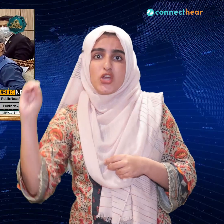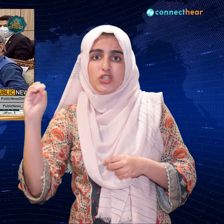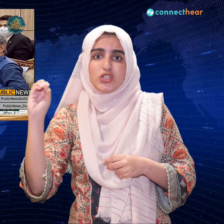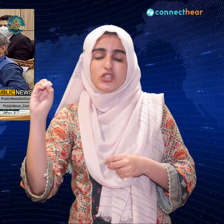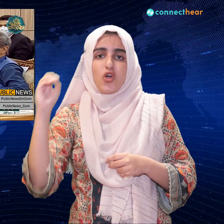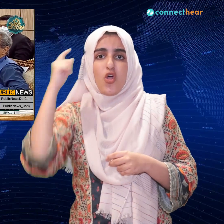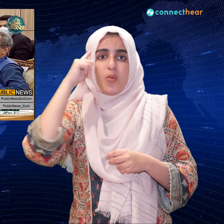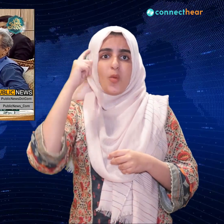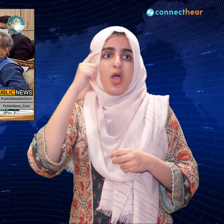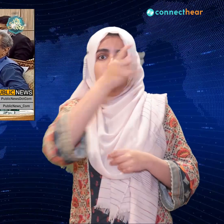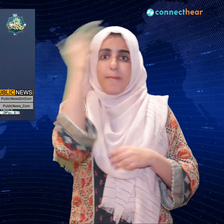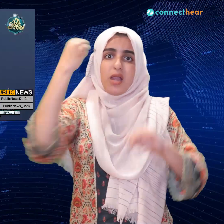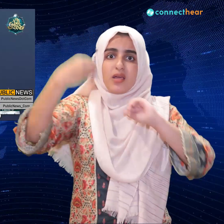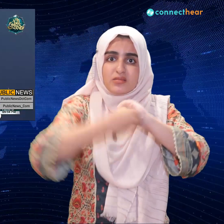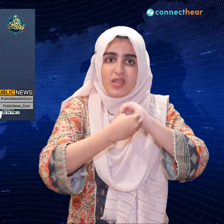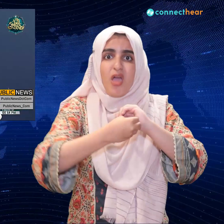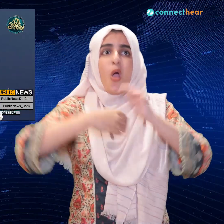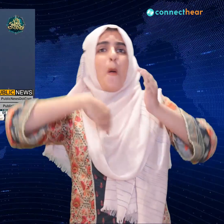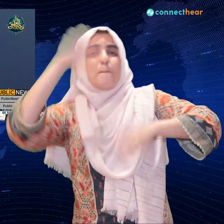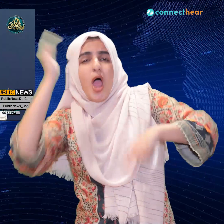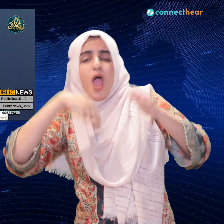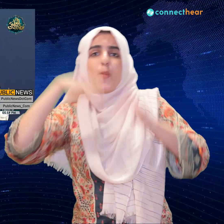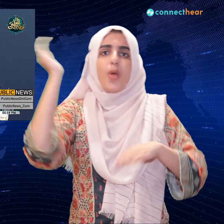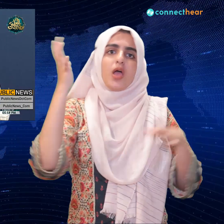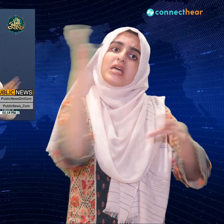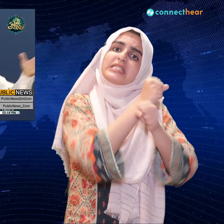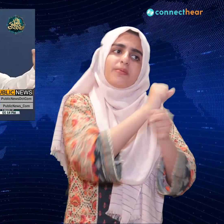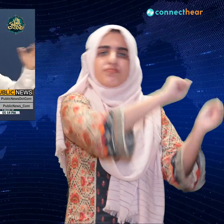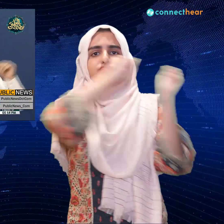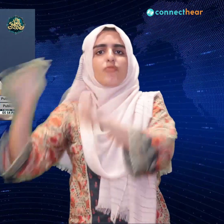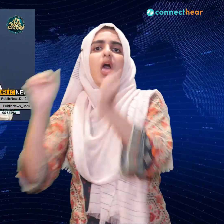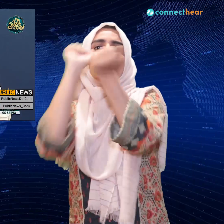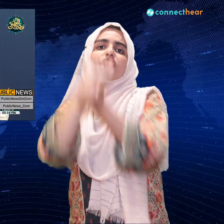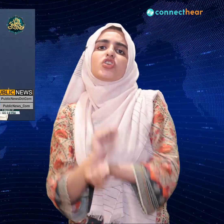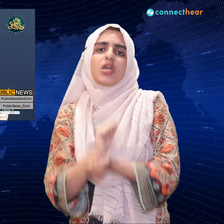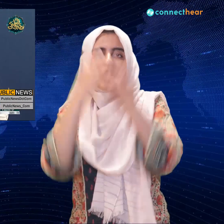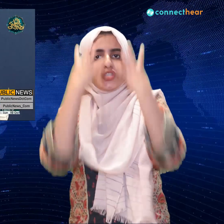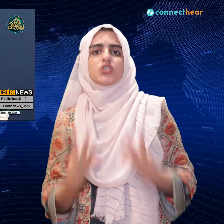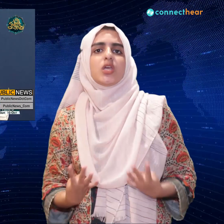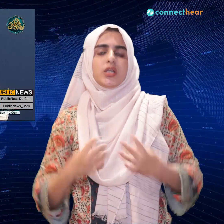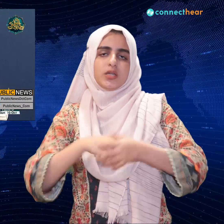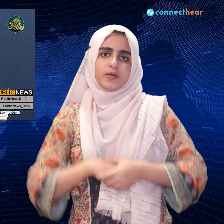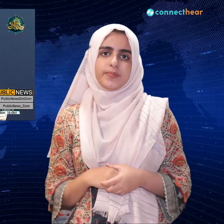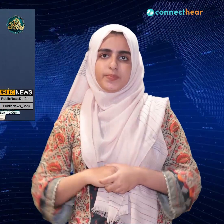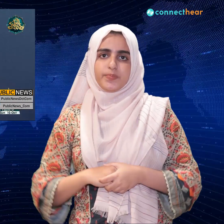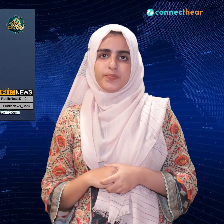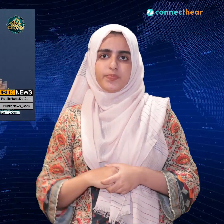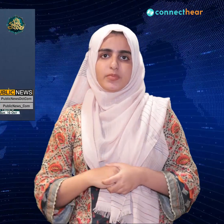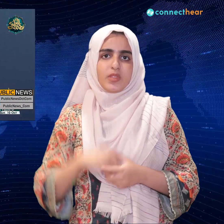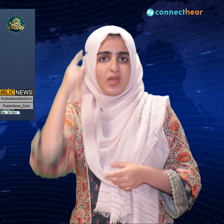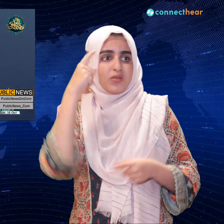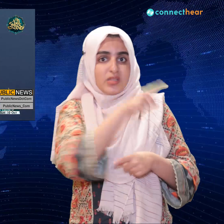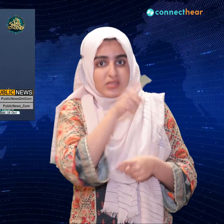7 سالوں کے اندر کرپشن میں وزیروں کو لیول کا جیل میں ڈالا ہے، یہ جو پریزیڈنٹ شی جن پنگ ہے. تو اس طرح